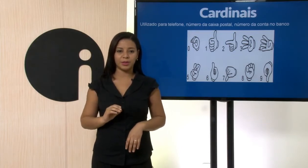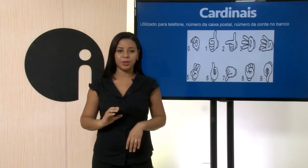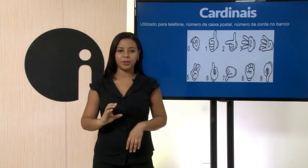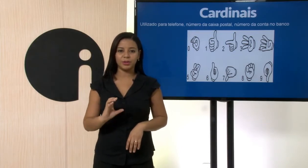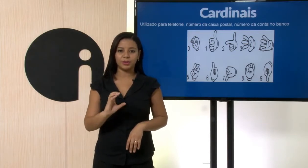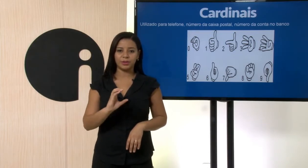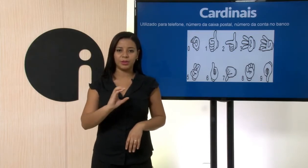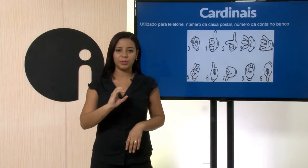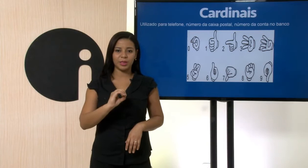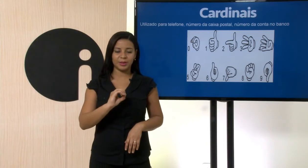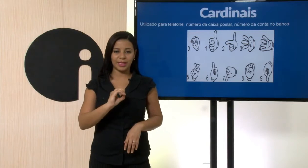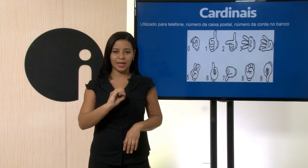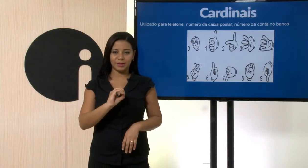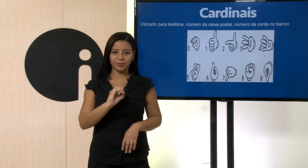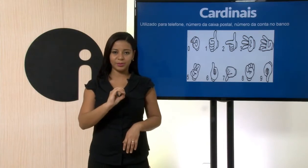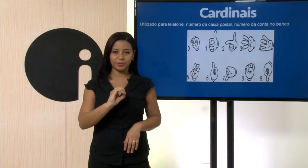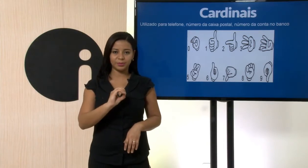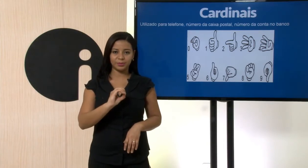novamente, número 0,